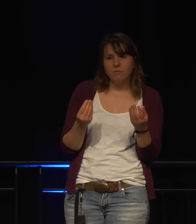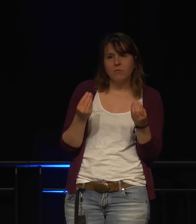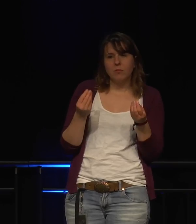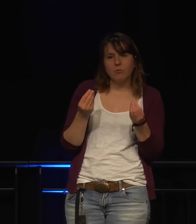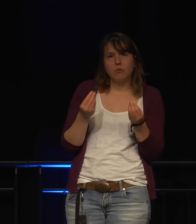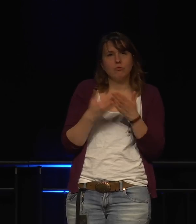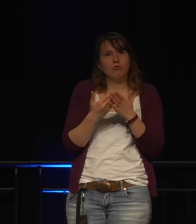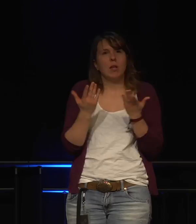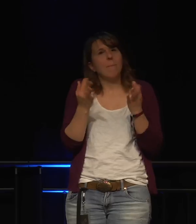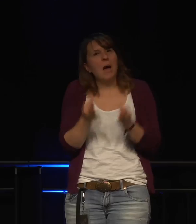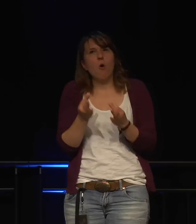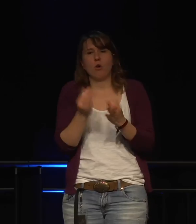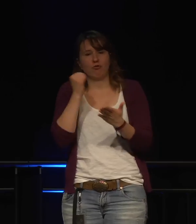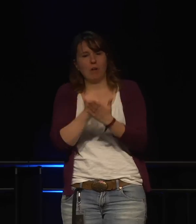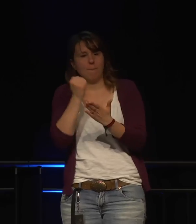energía,